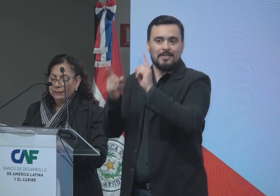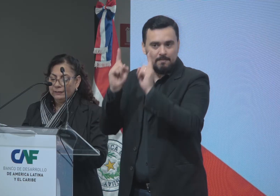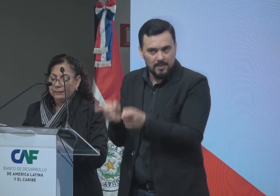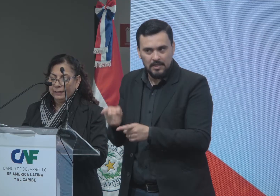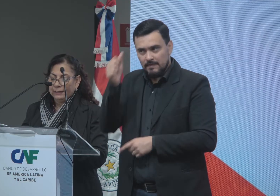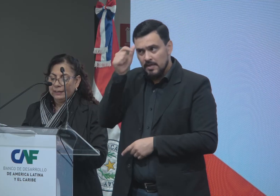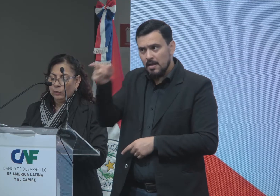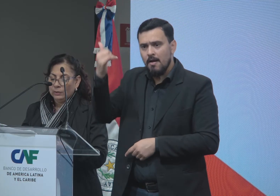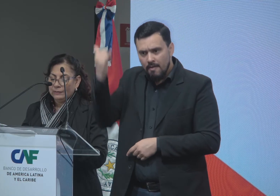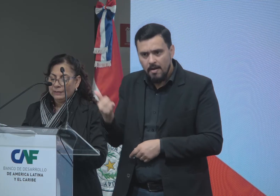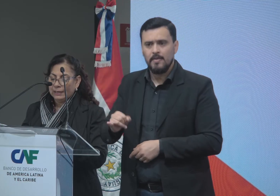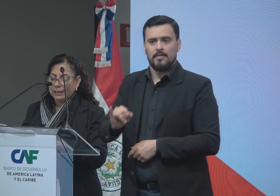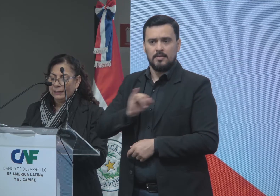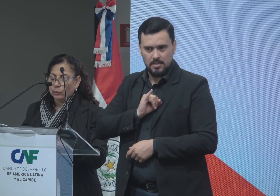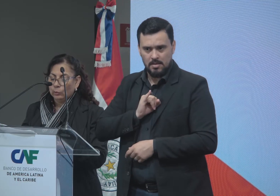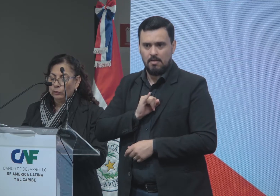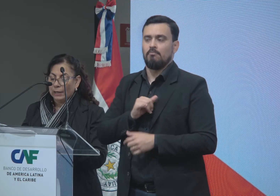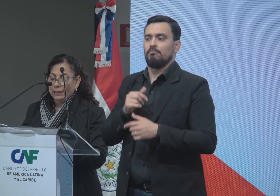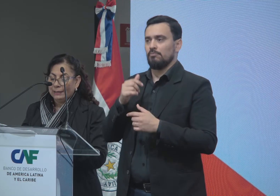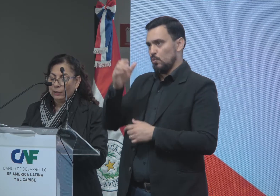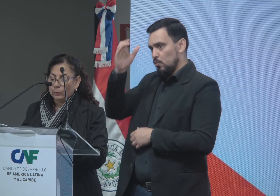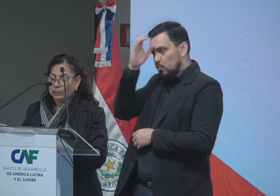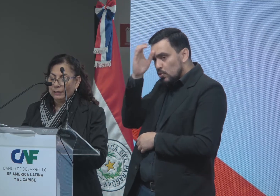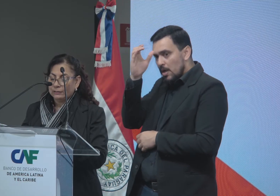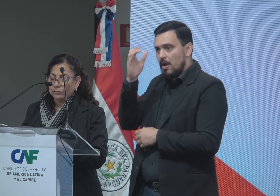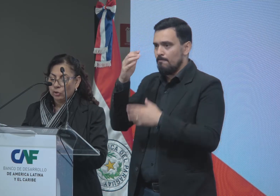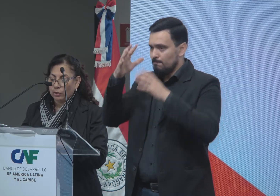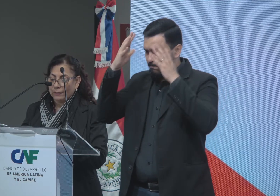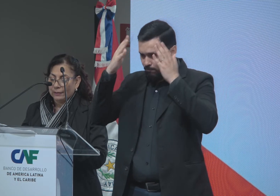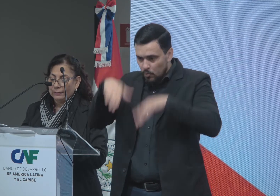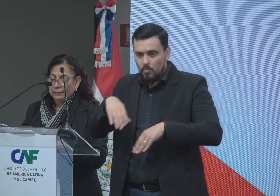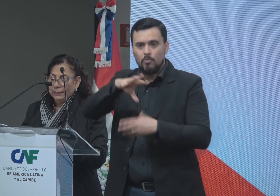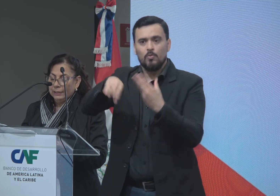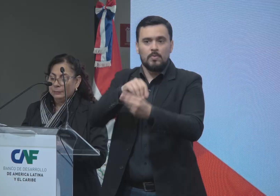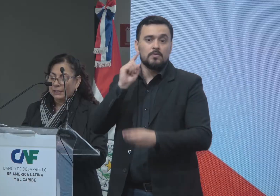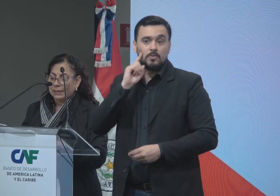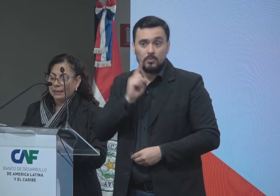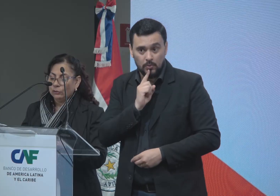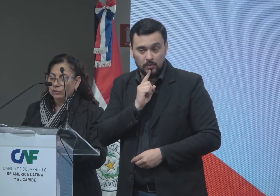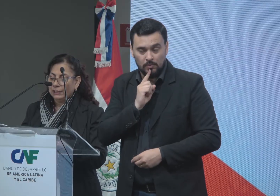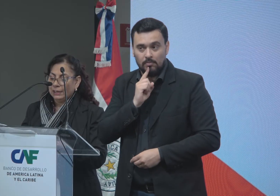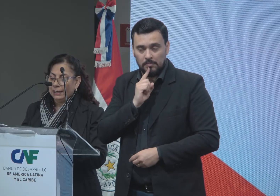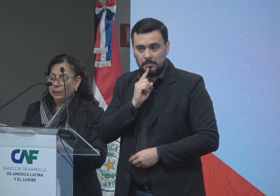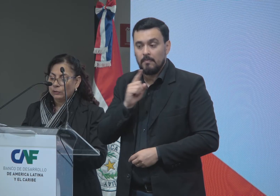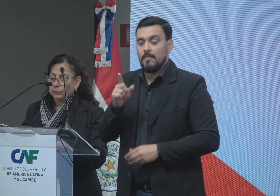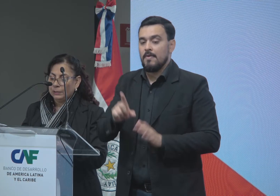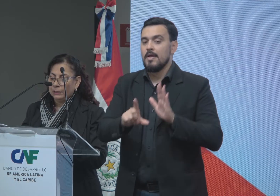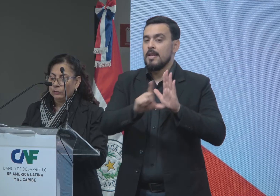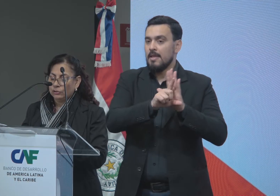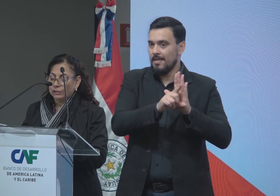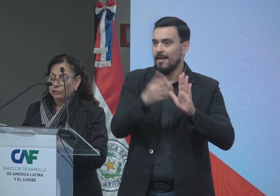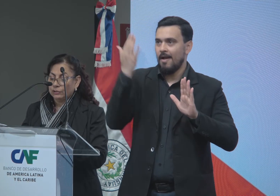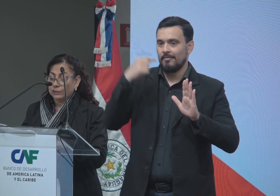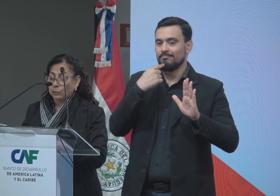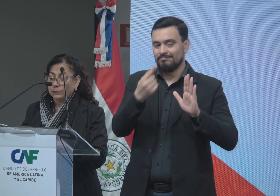de identidad lingüística y cultural de la comunidad sorda, enmarcados en la Ley